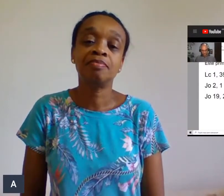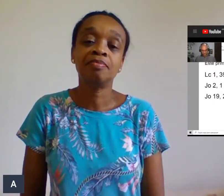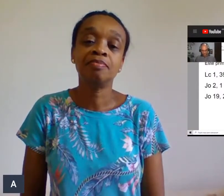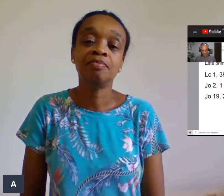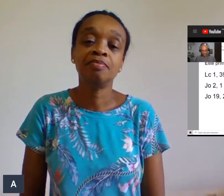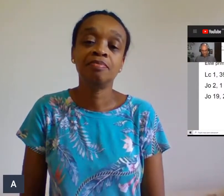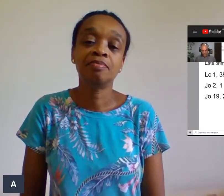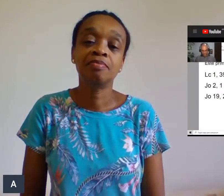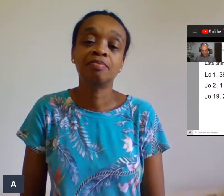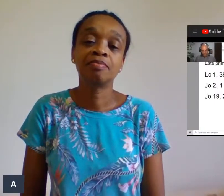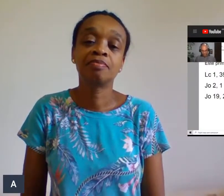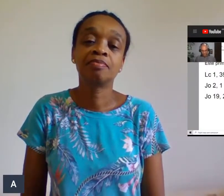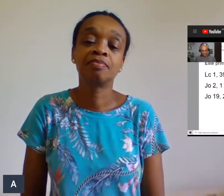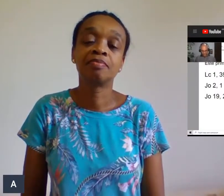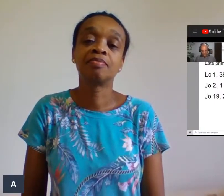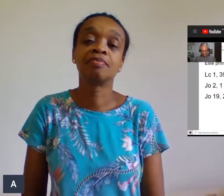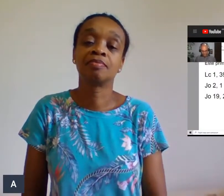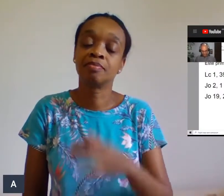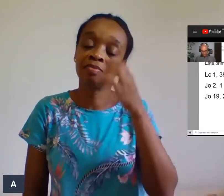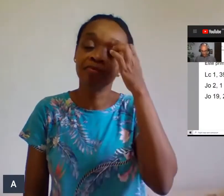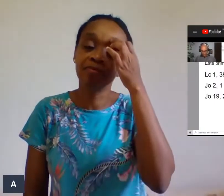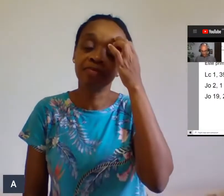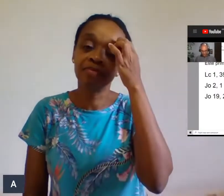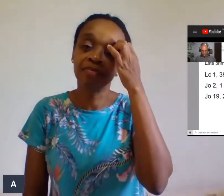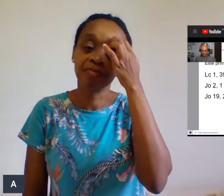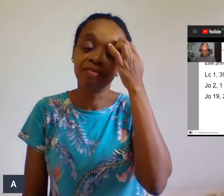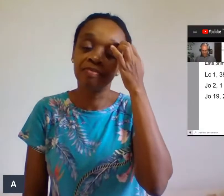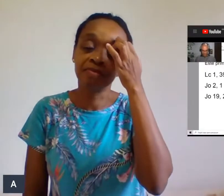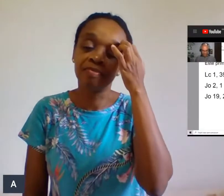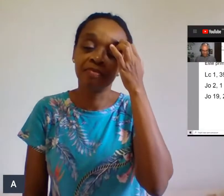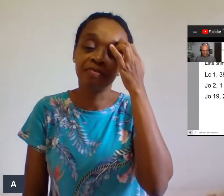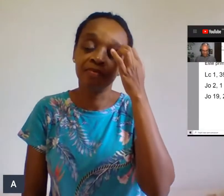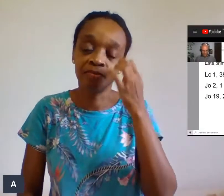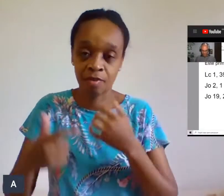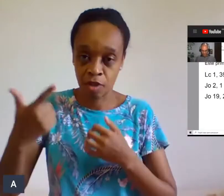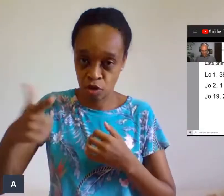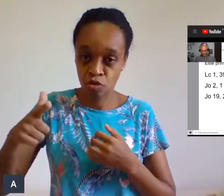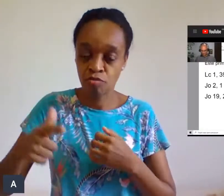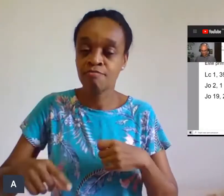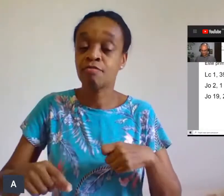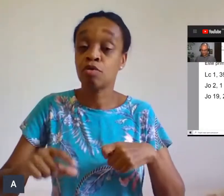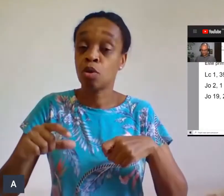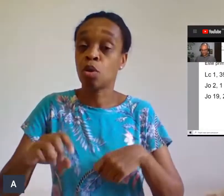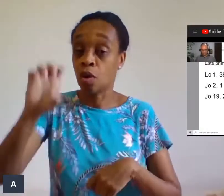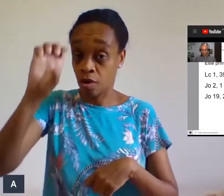Versículo 39 a 45. Deixa eu abrir para vocês aqui.